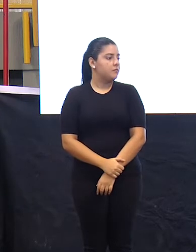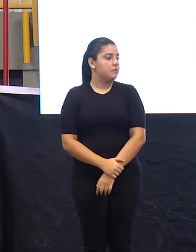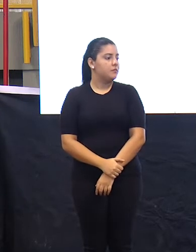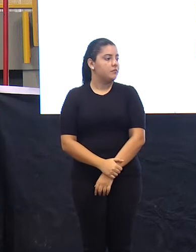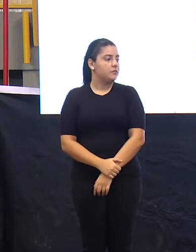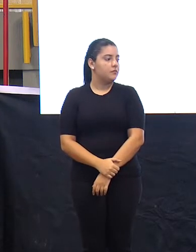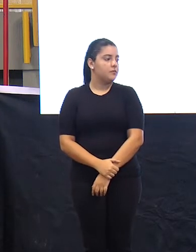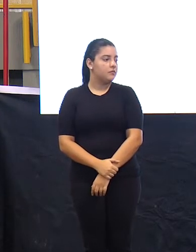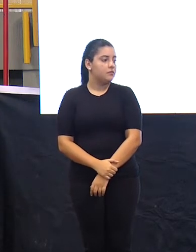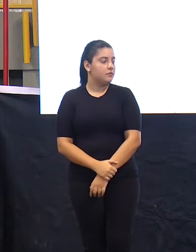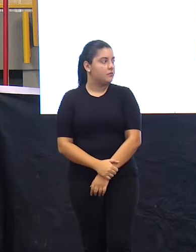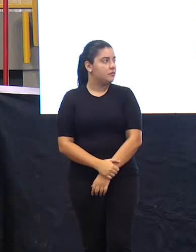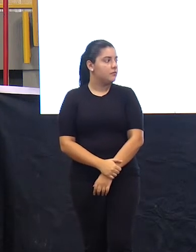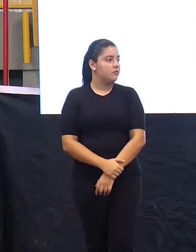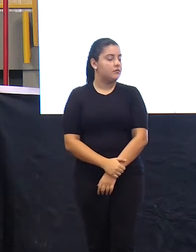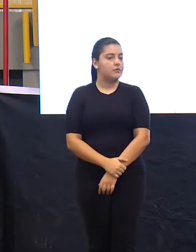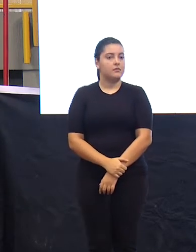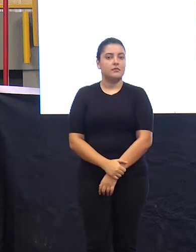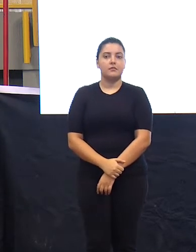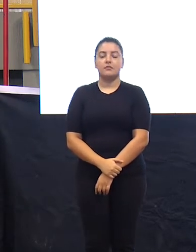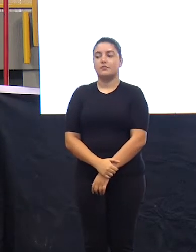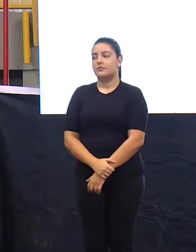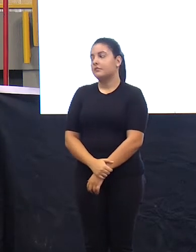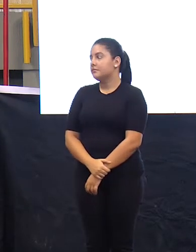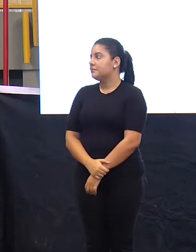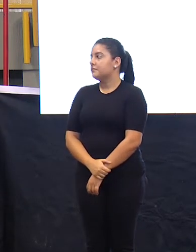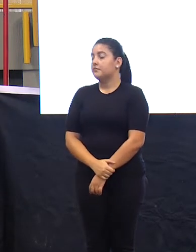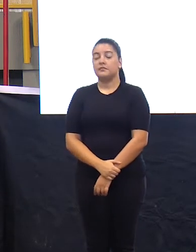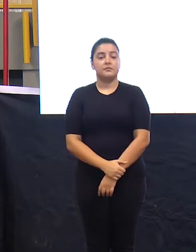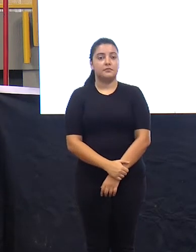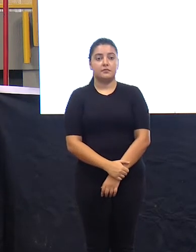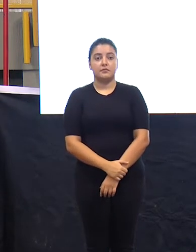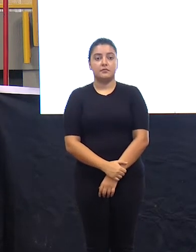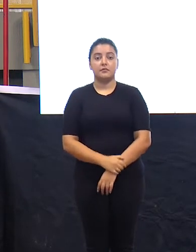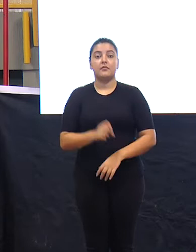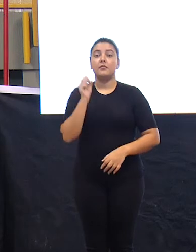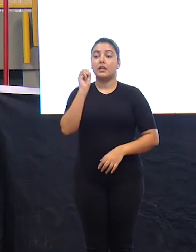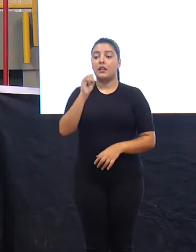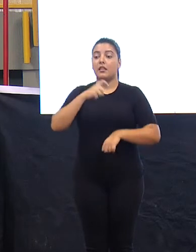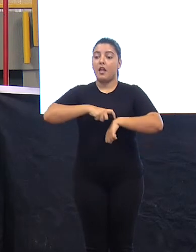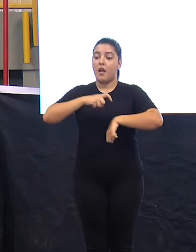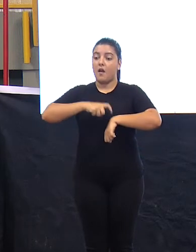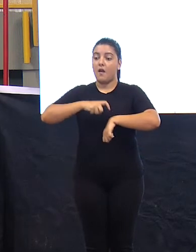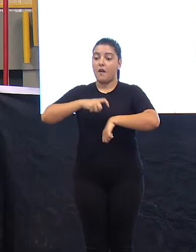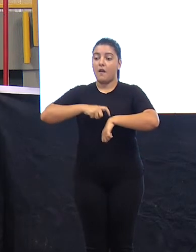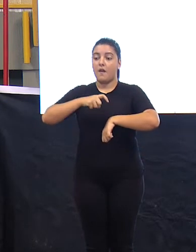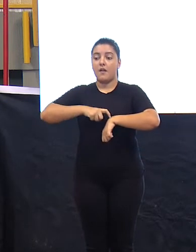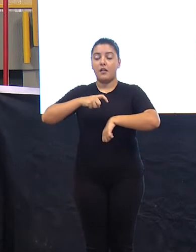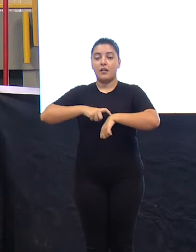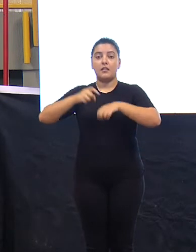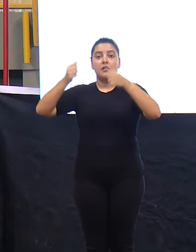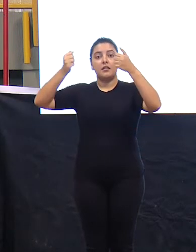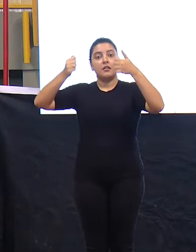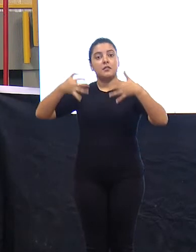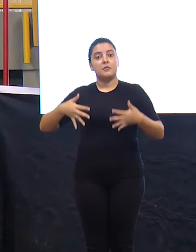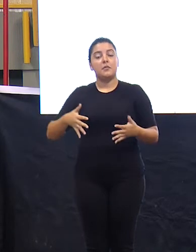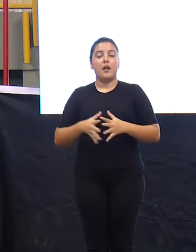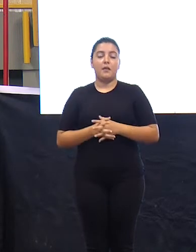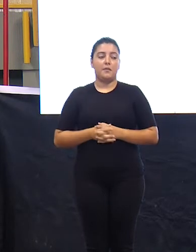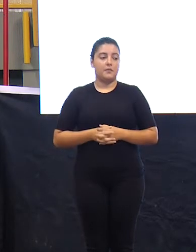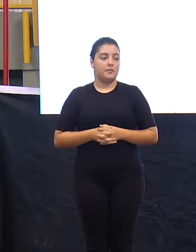pode fazer até de olho fechado, numa boa, ó. Seguinte, se eu chegar e disser assim,